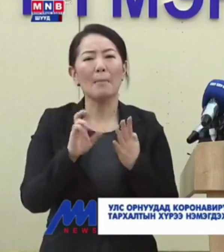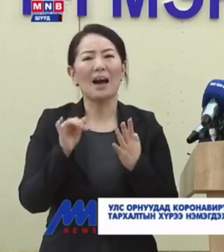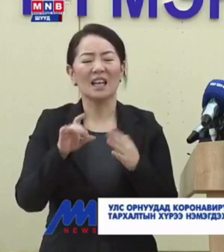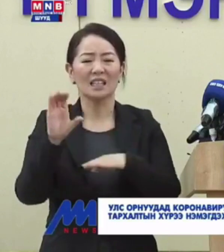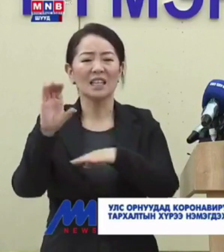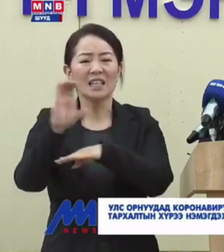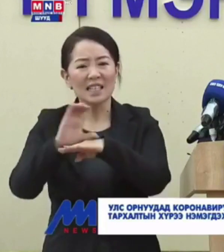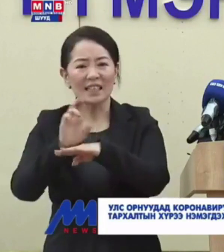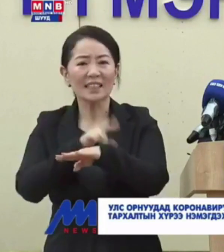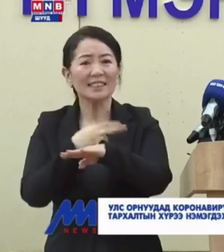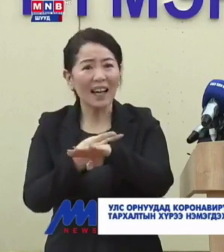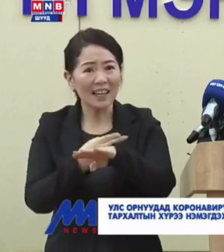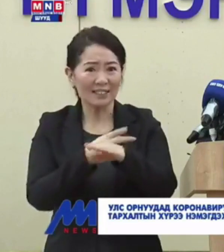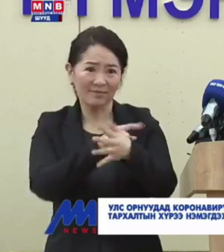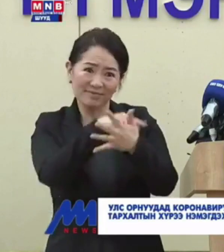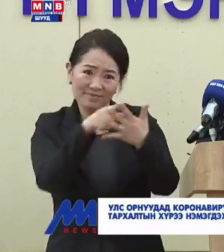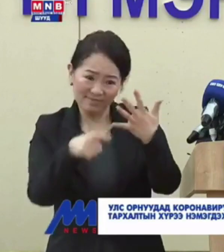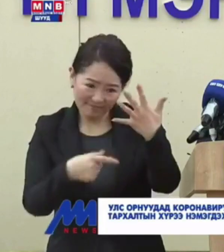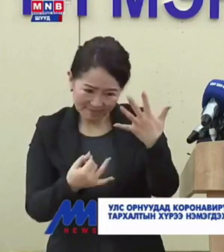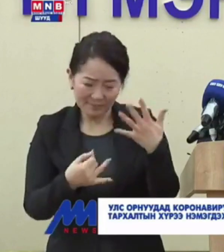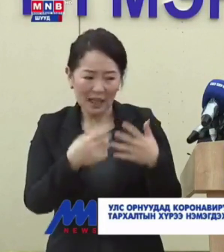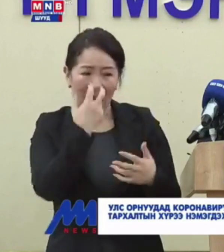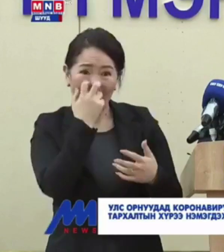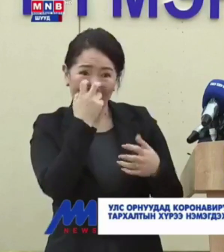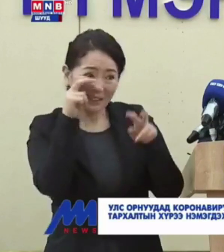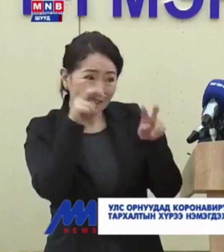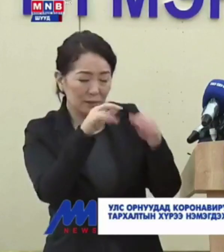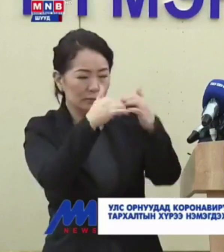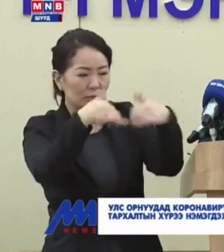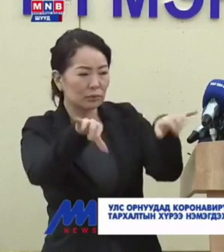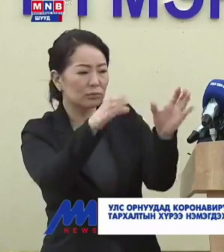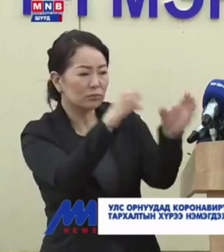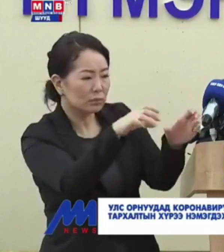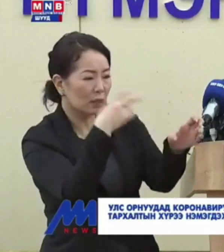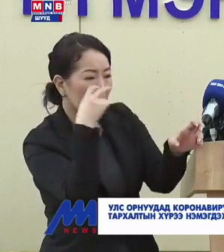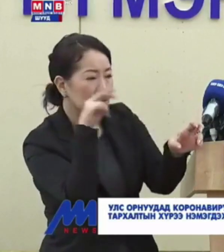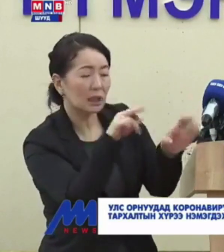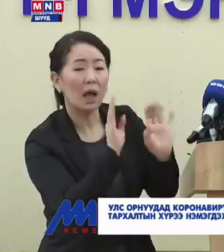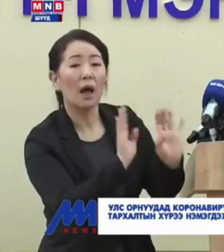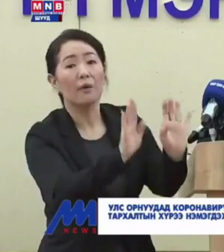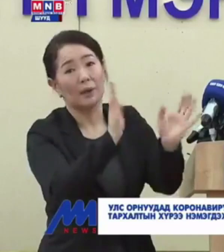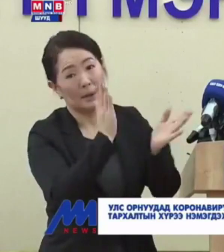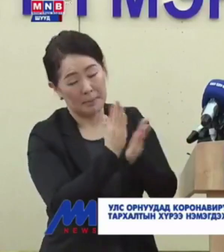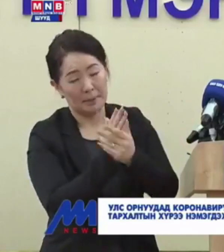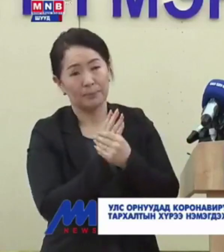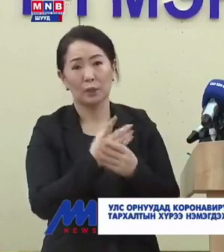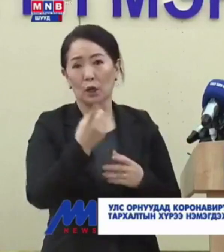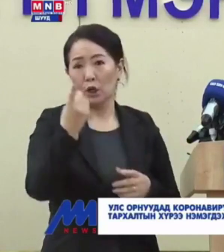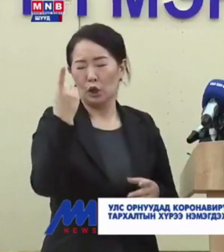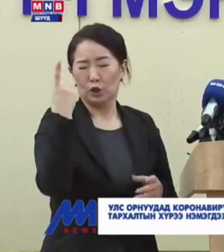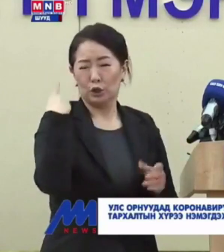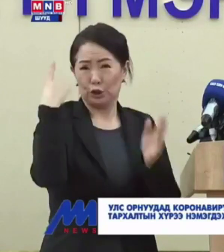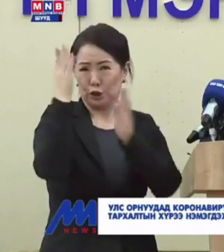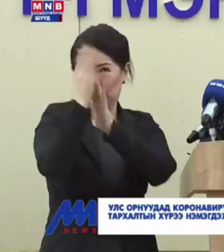дархан аймагуудад гэх зэргээр бол ажиглалтанд бол хүмүүсийг авсан байгаа. За уучлан